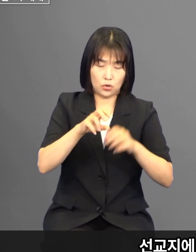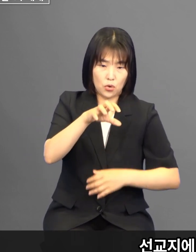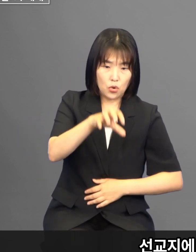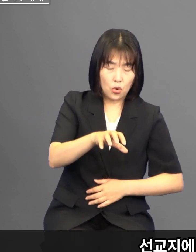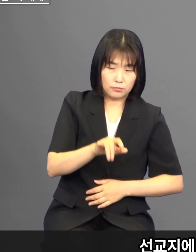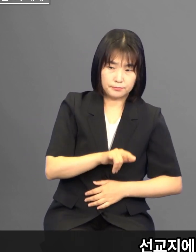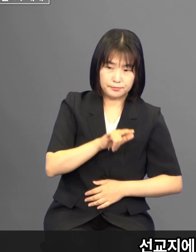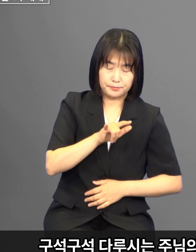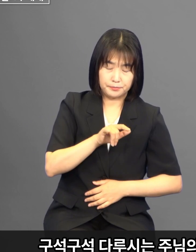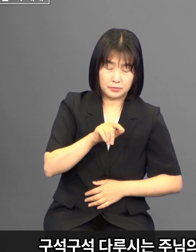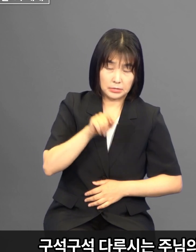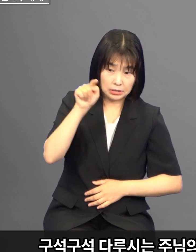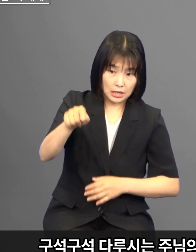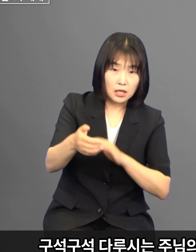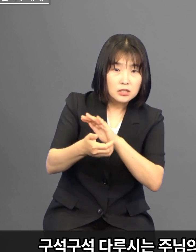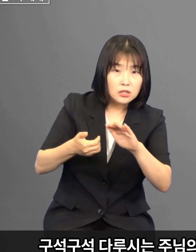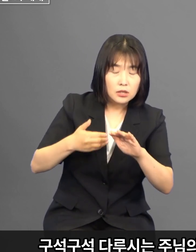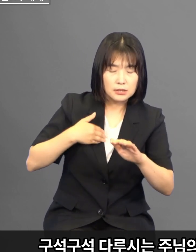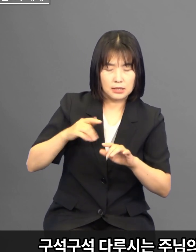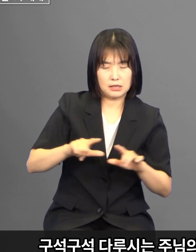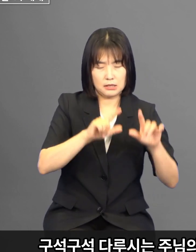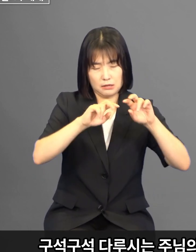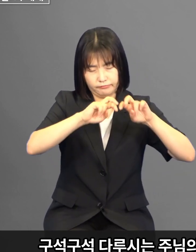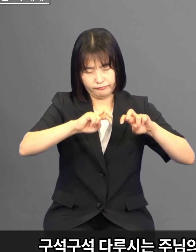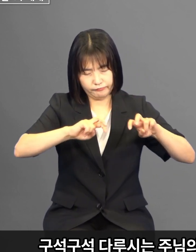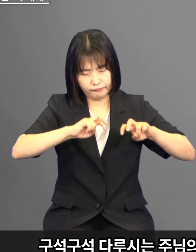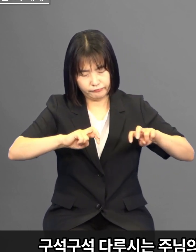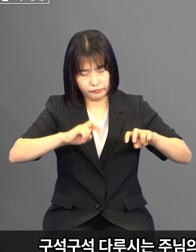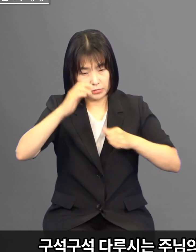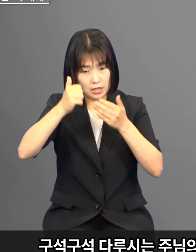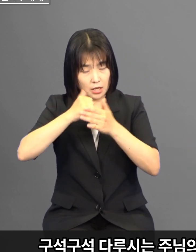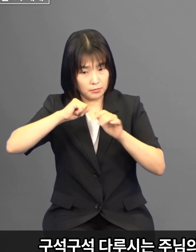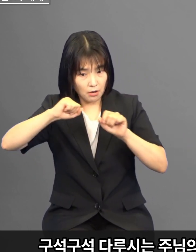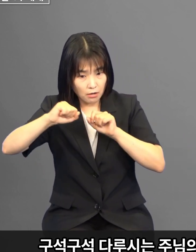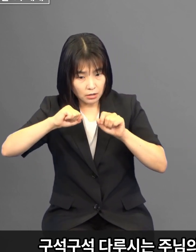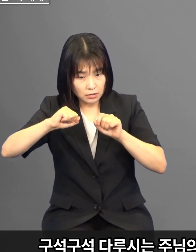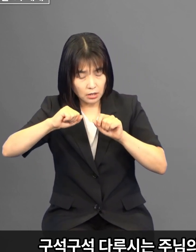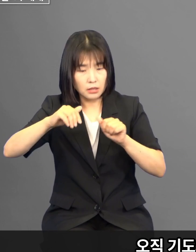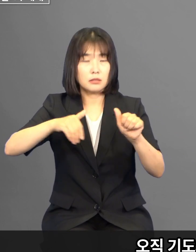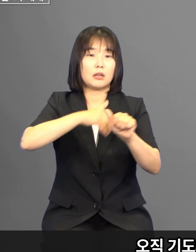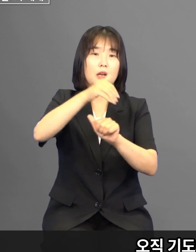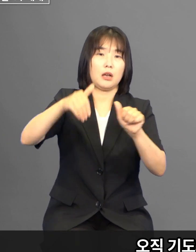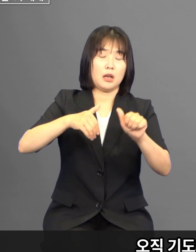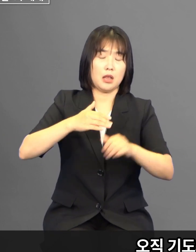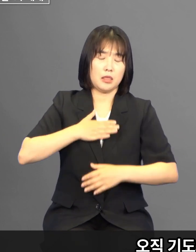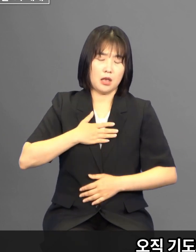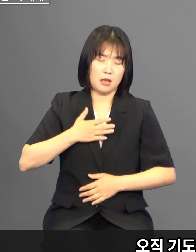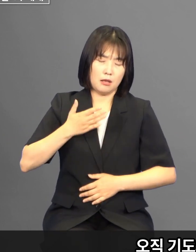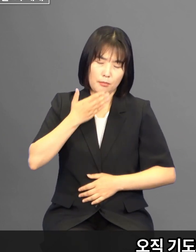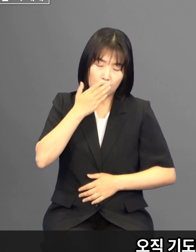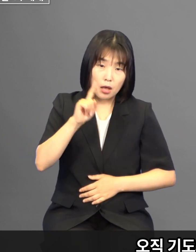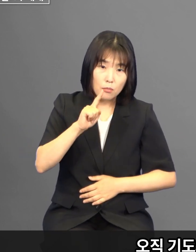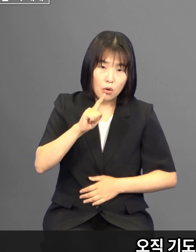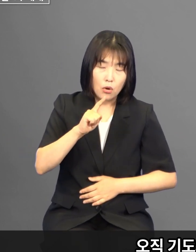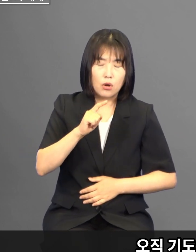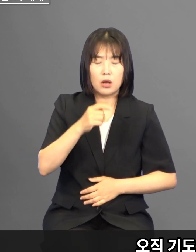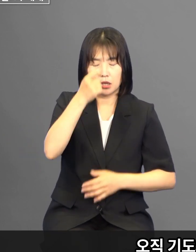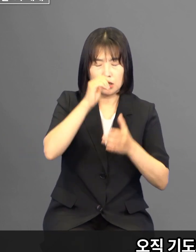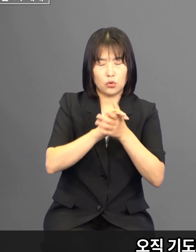전 제 삶을 구석구석 다루시는 주님의 역사하심 앞에 제가 할 수 있는 일은 오직 기도와